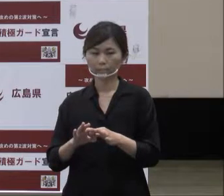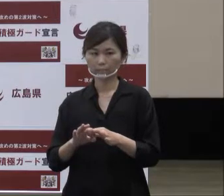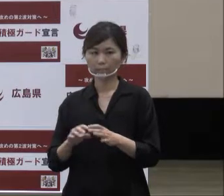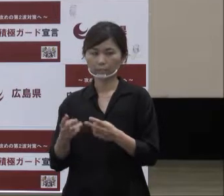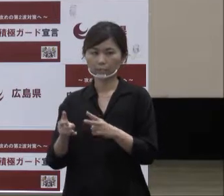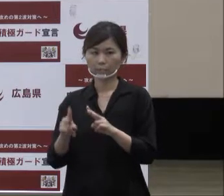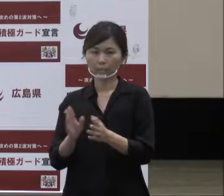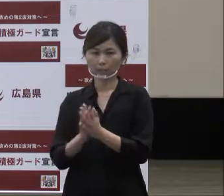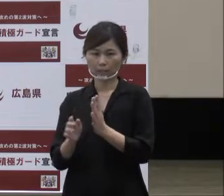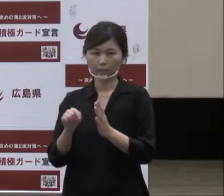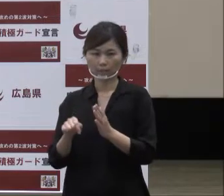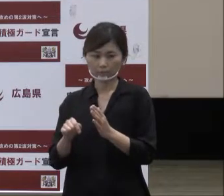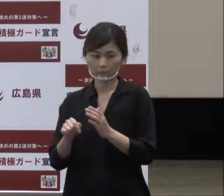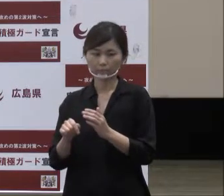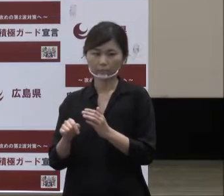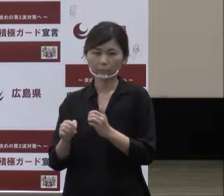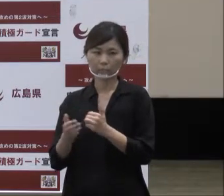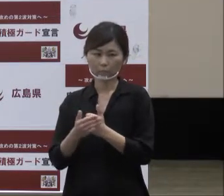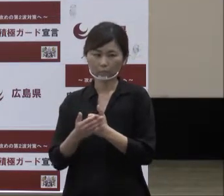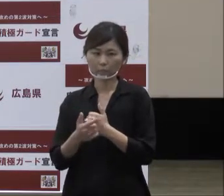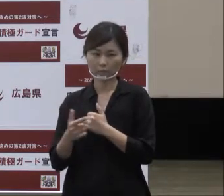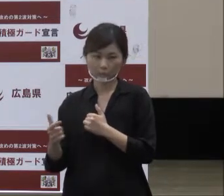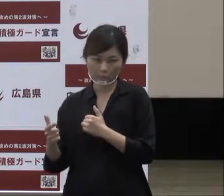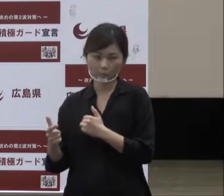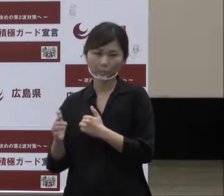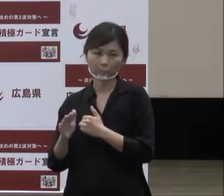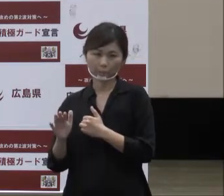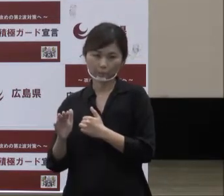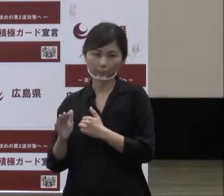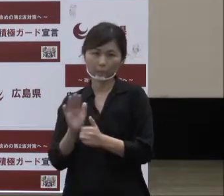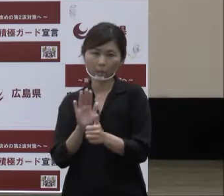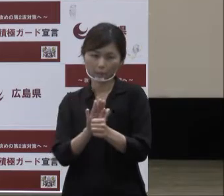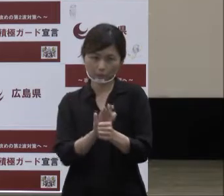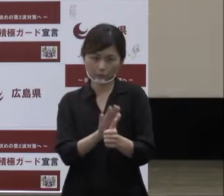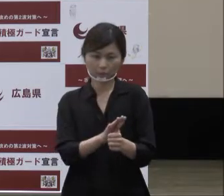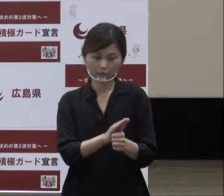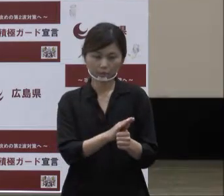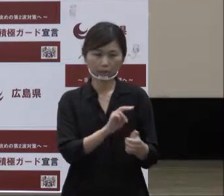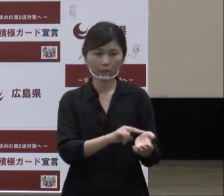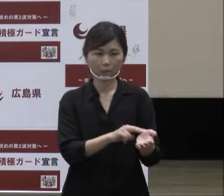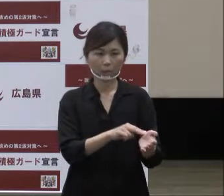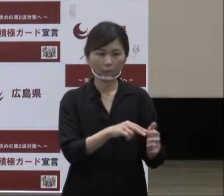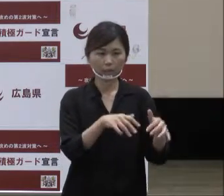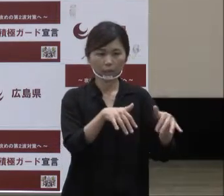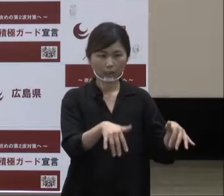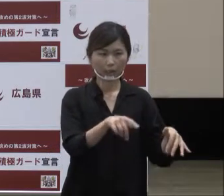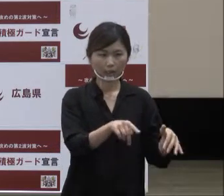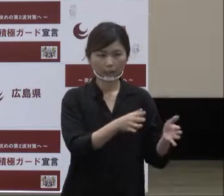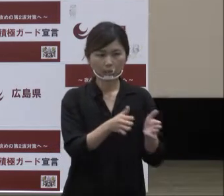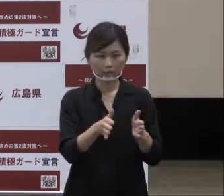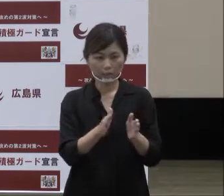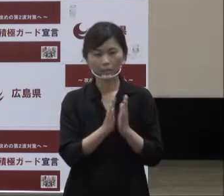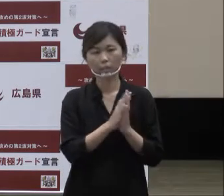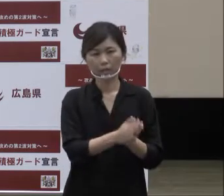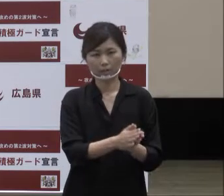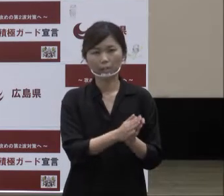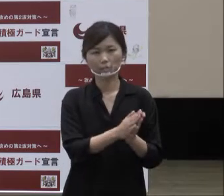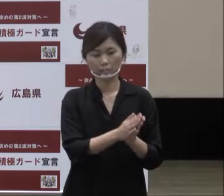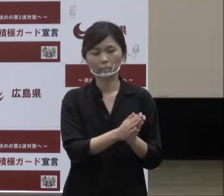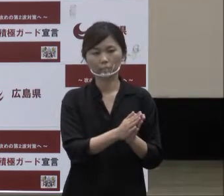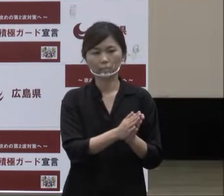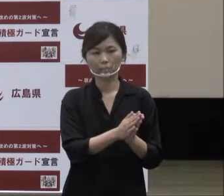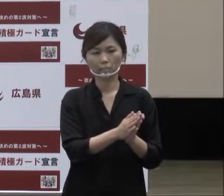県で補助などもしながらですね、各医療機関などに整備をお願いしているところなんですけども、